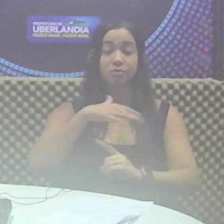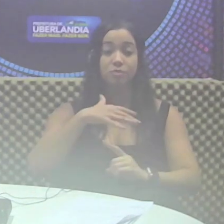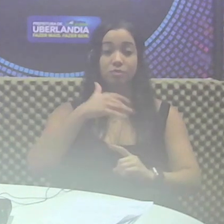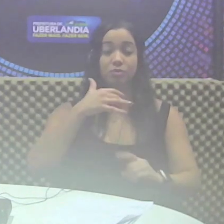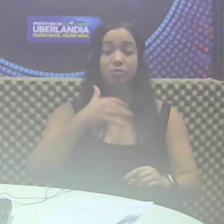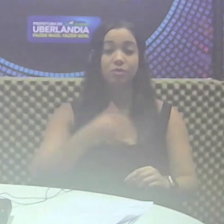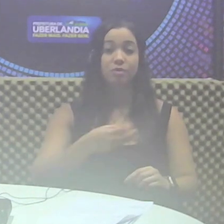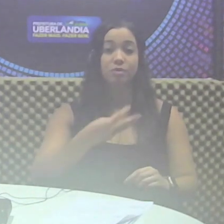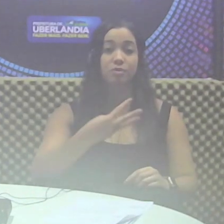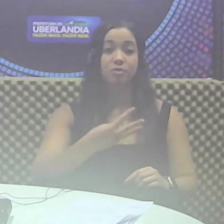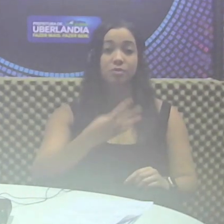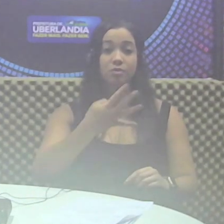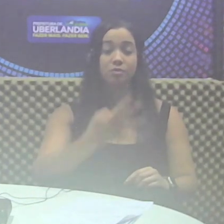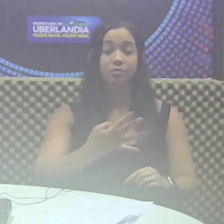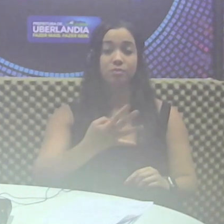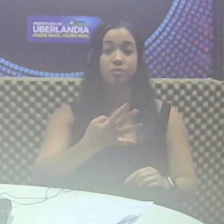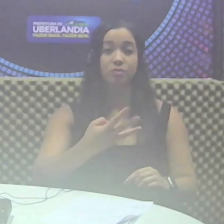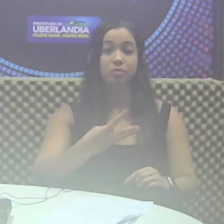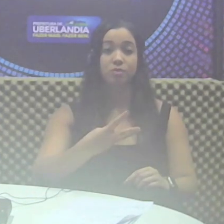número